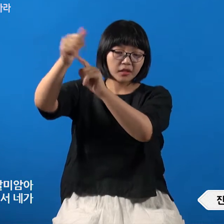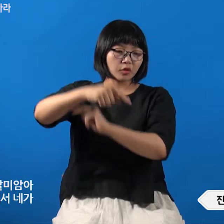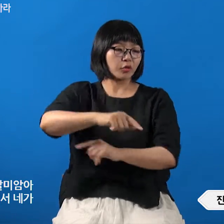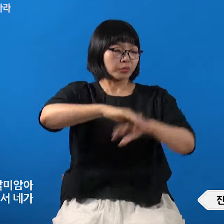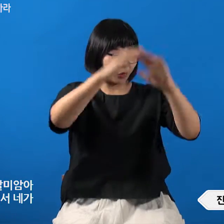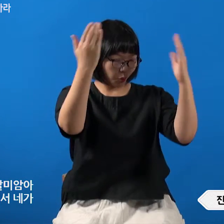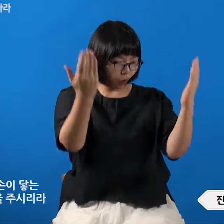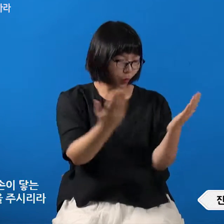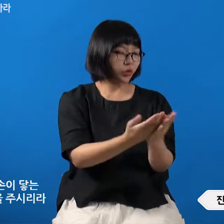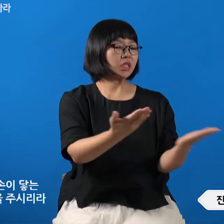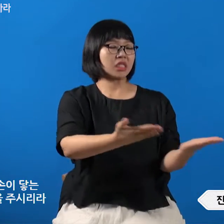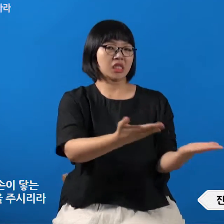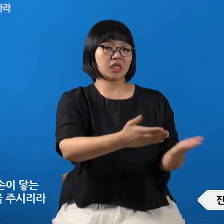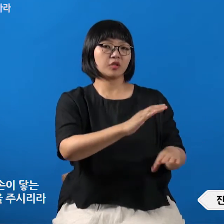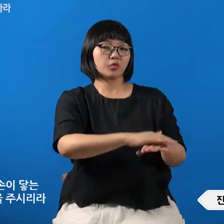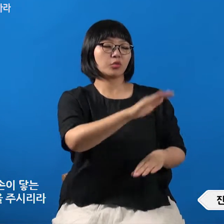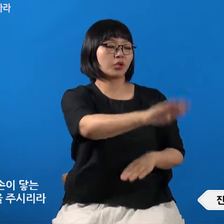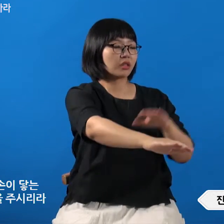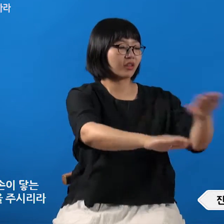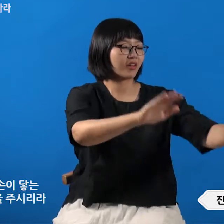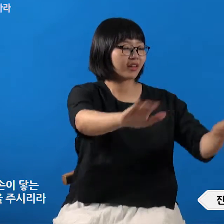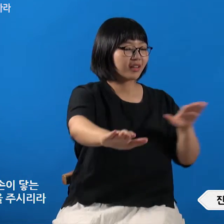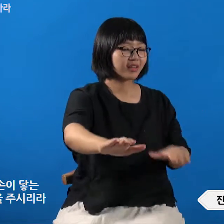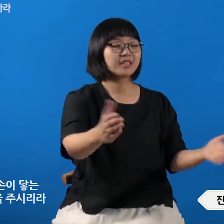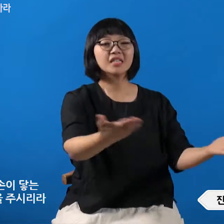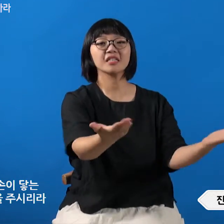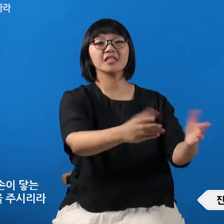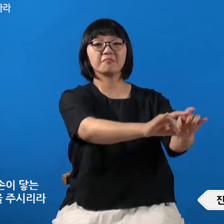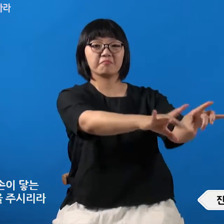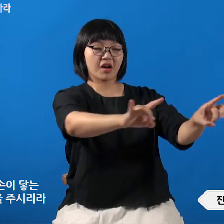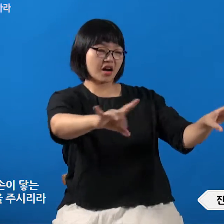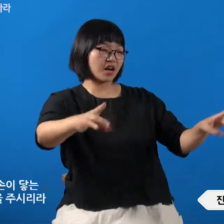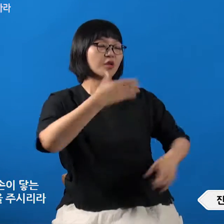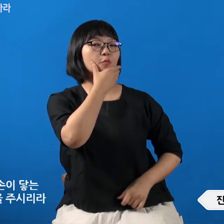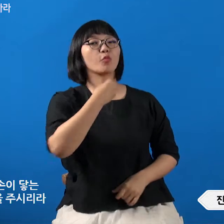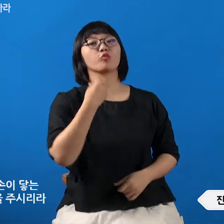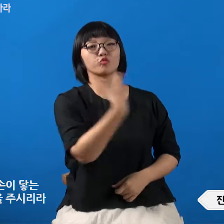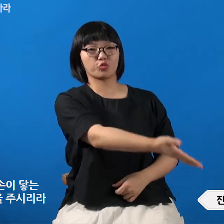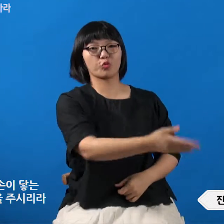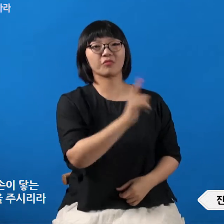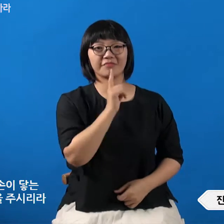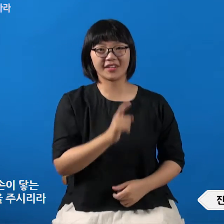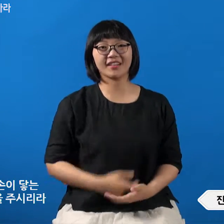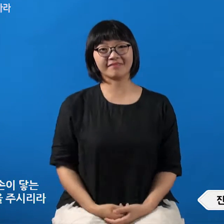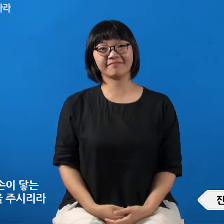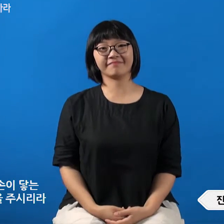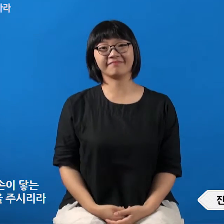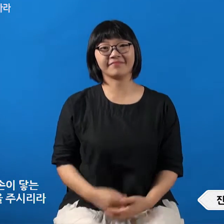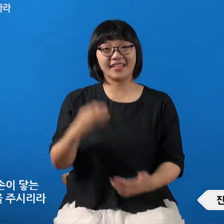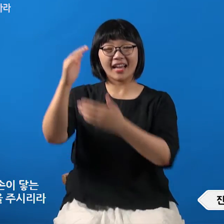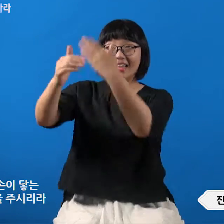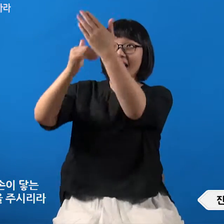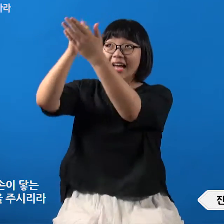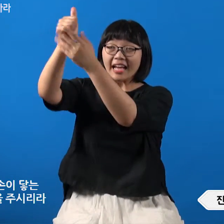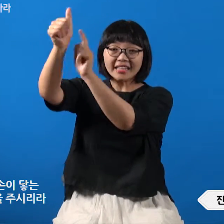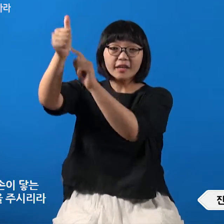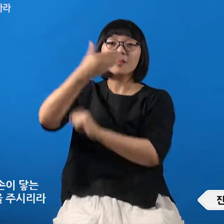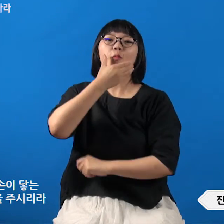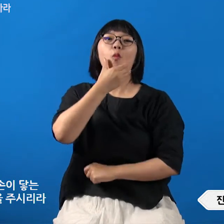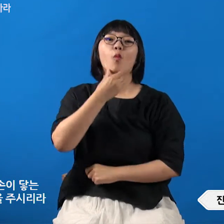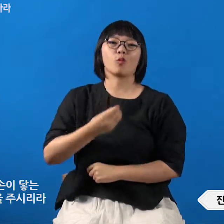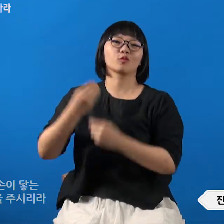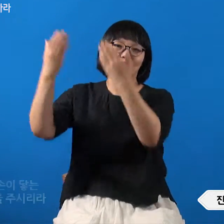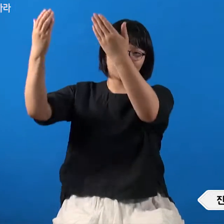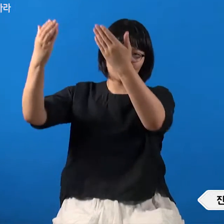일에 내 손이 닿는 모든 일에 내게 복을 주시리라. 하나님께서 복을 주십니다.